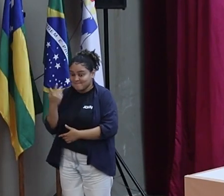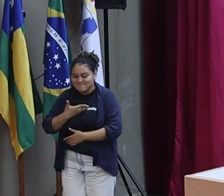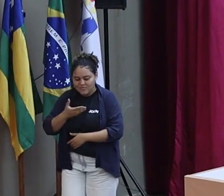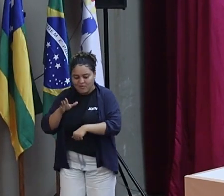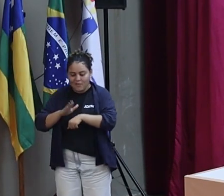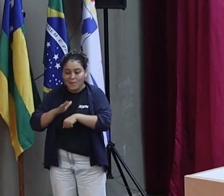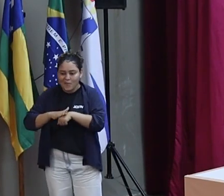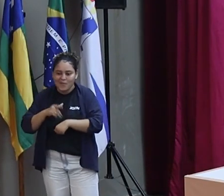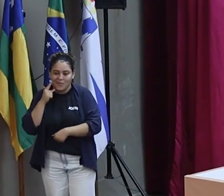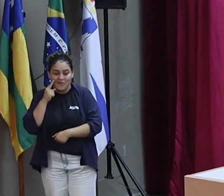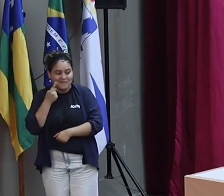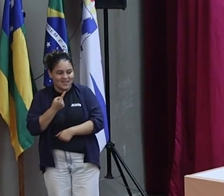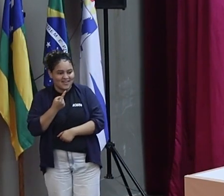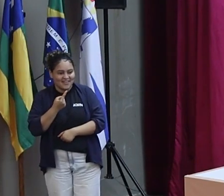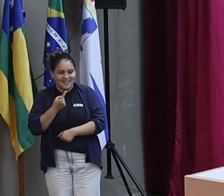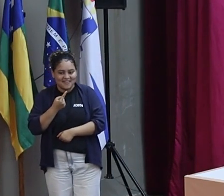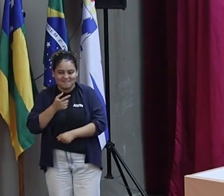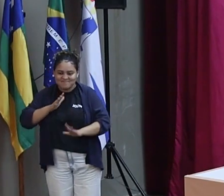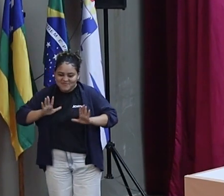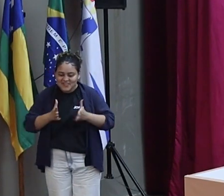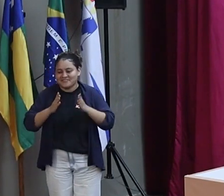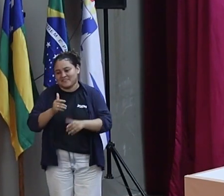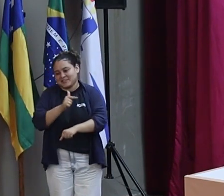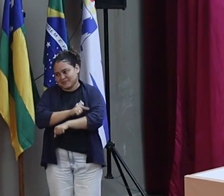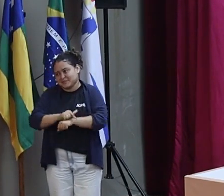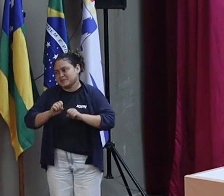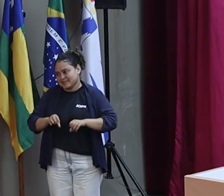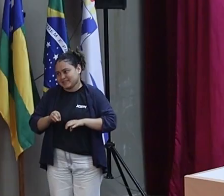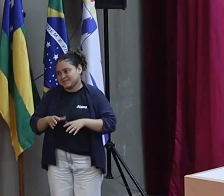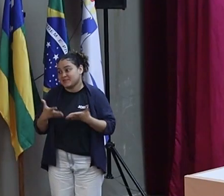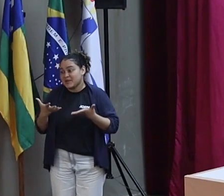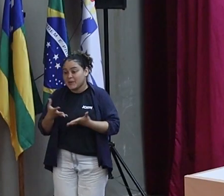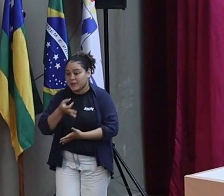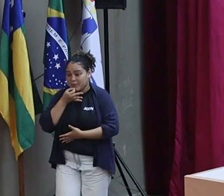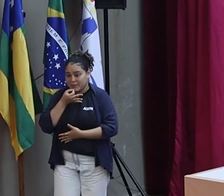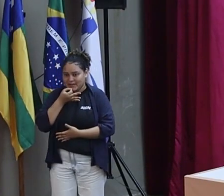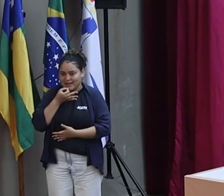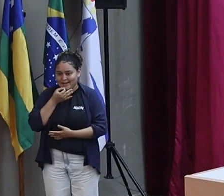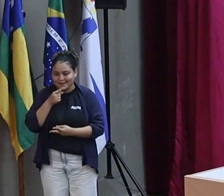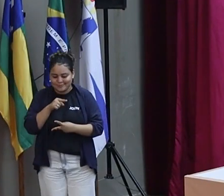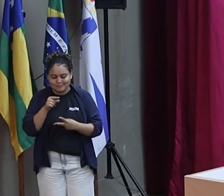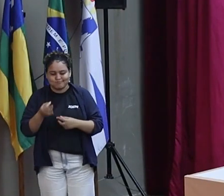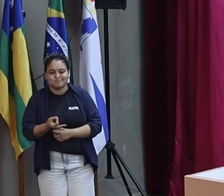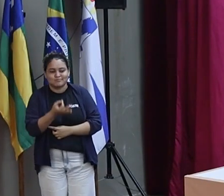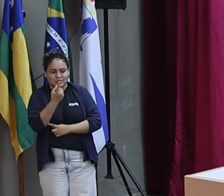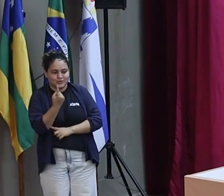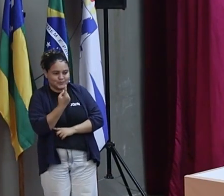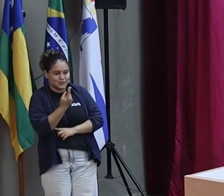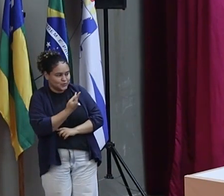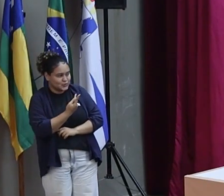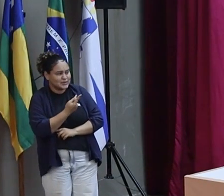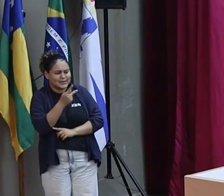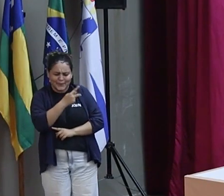movimento de defesa da educação. E eu queria colocar uma questão para vocês duas, que são professoras, que estão